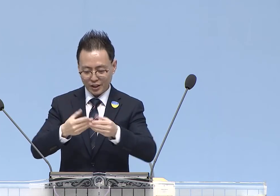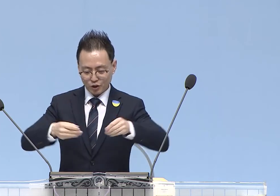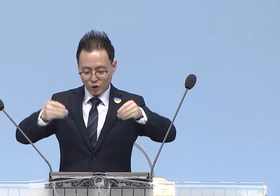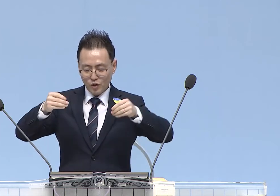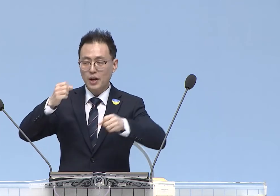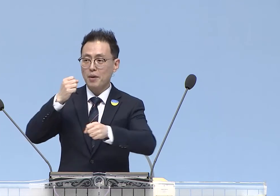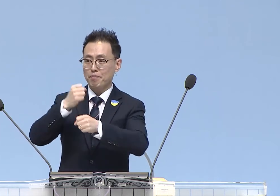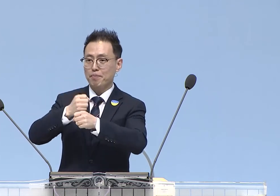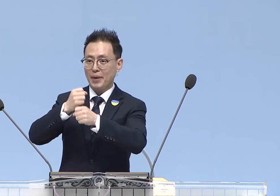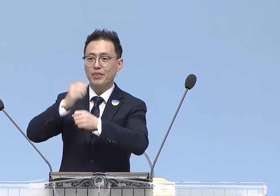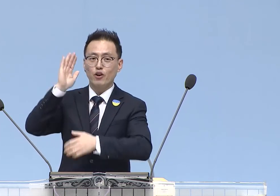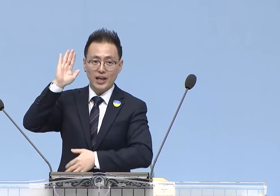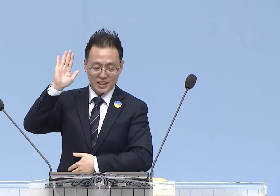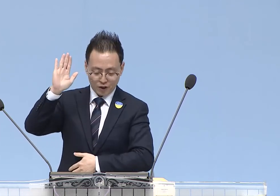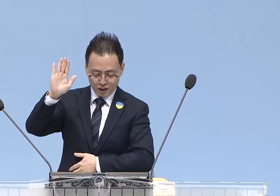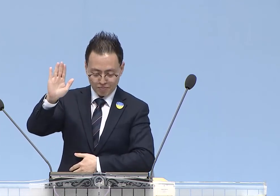그릇으로 만들어 가실 것입니다.